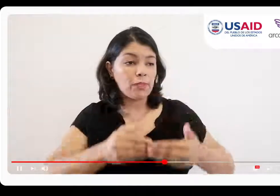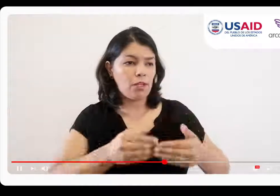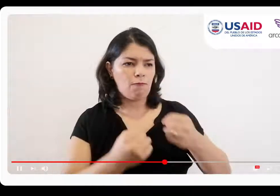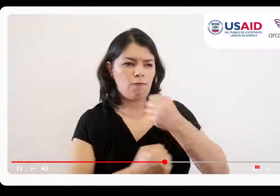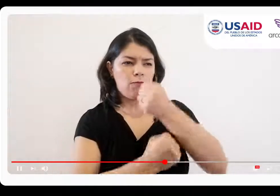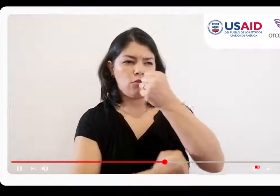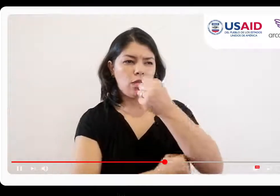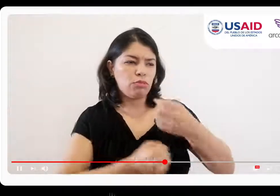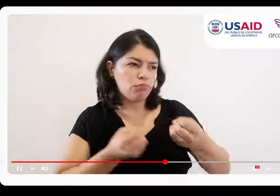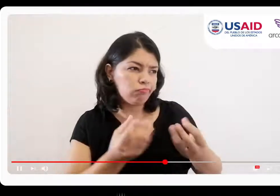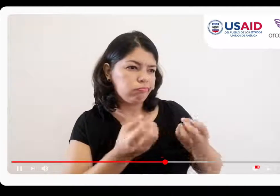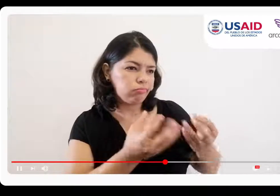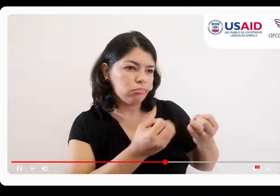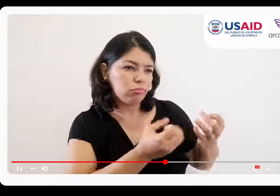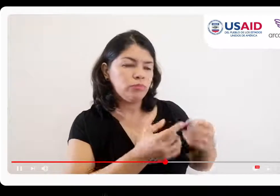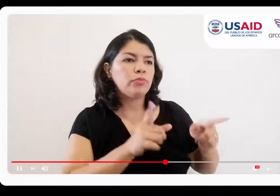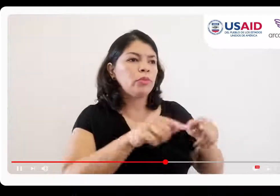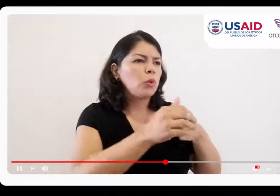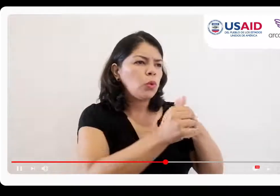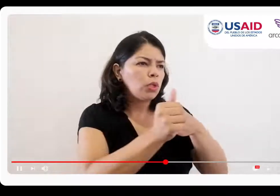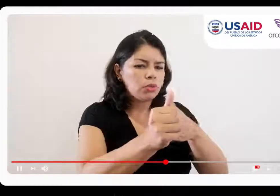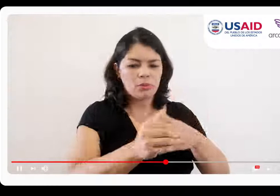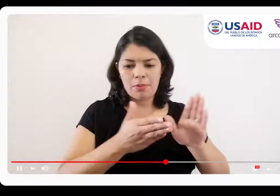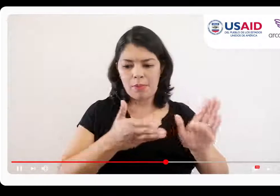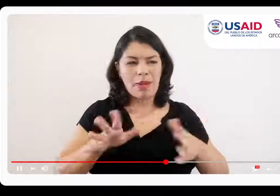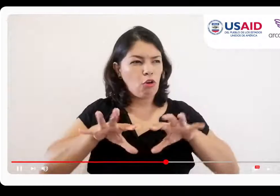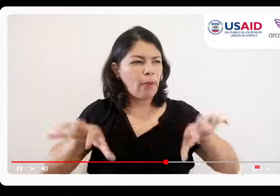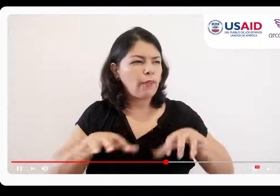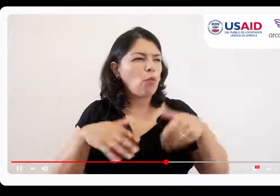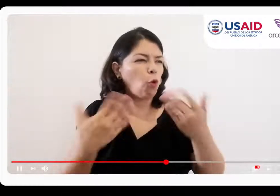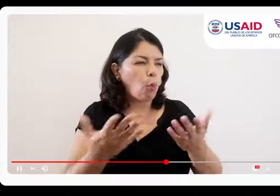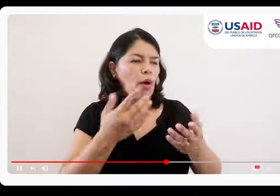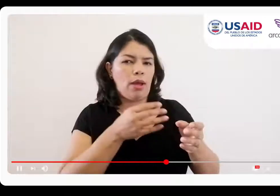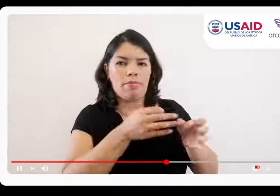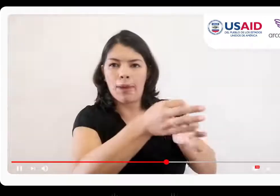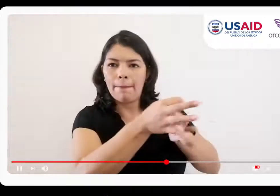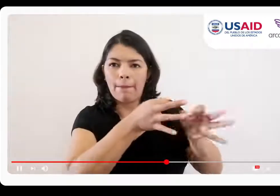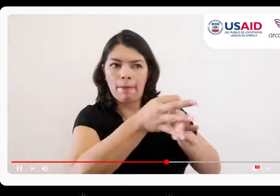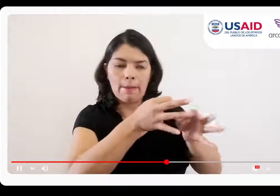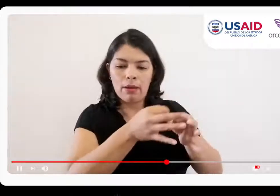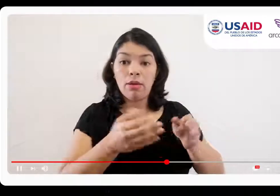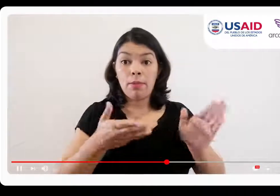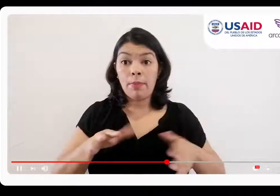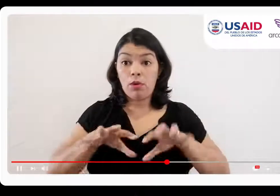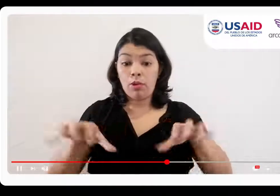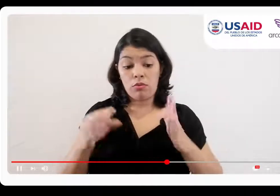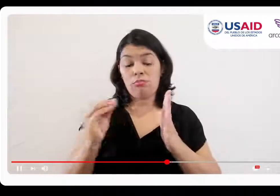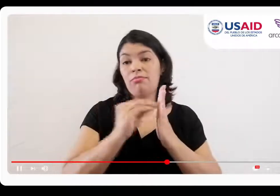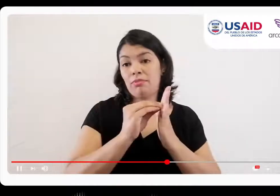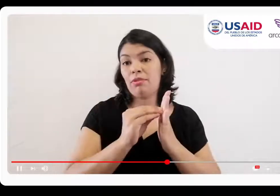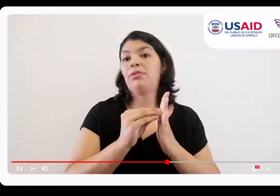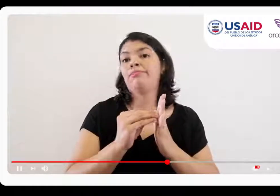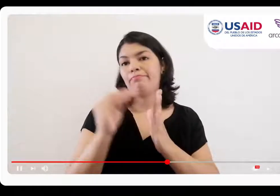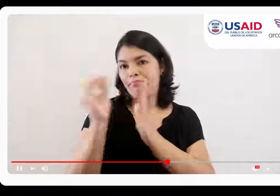Municipal de Discapacidad y orientando la construcción de planes operativos, los cuales ha dejado como meta la formulación e implementación de la